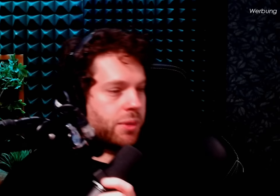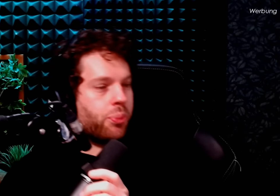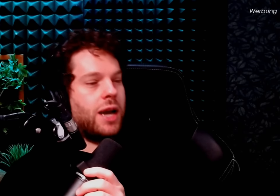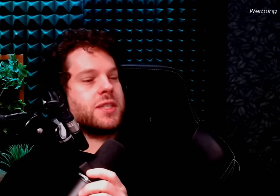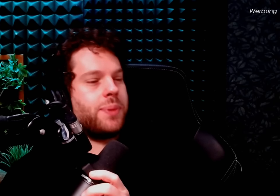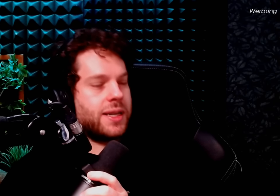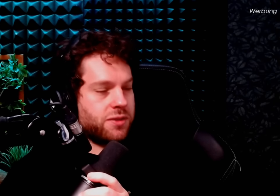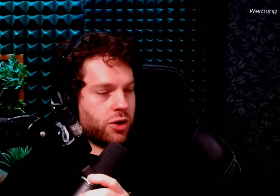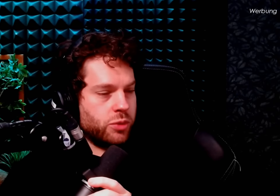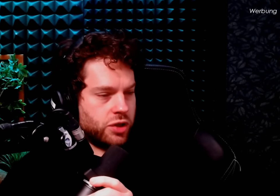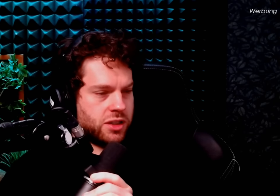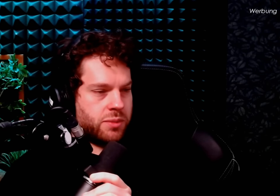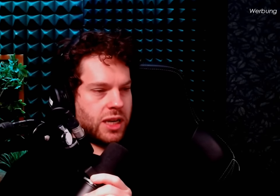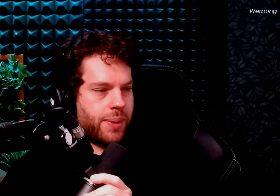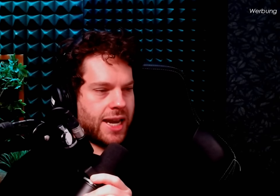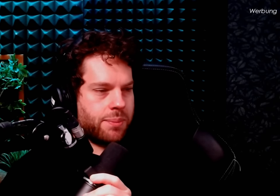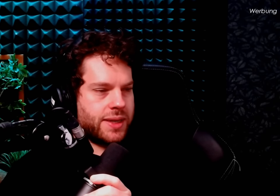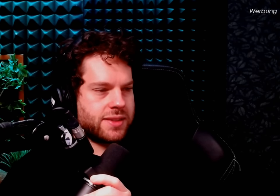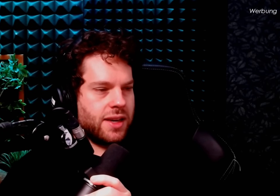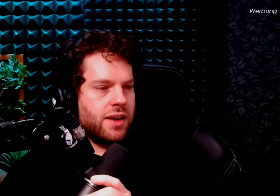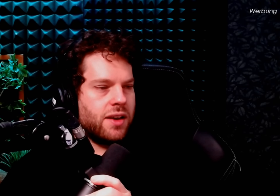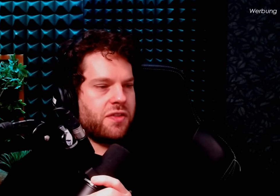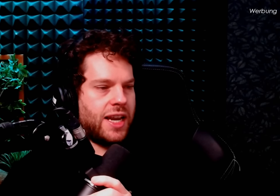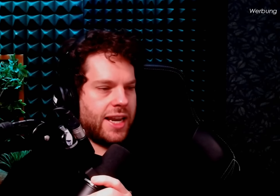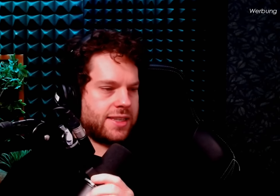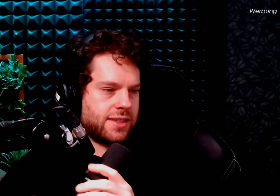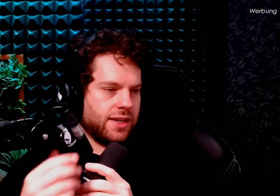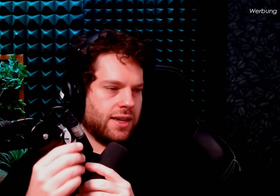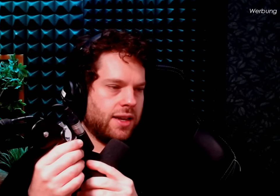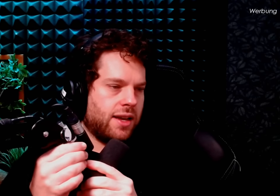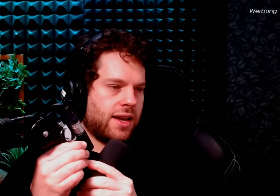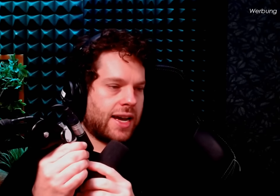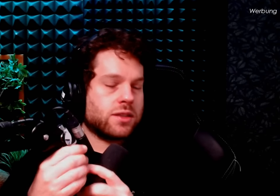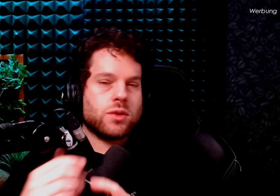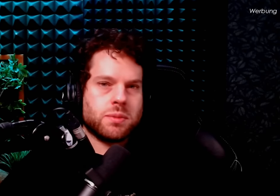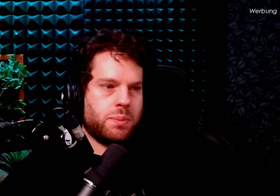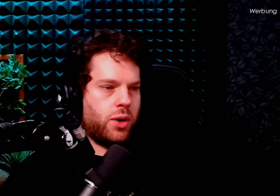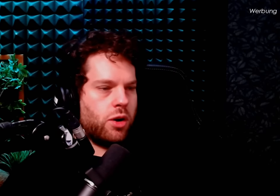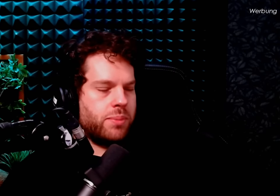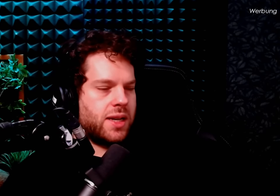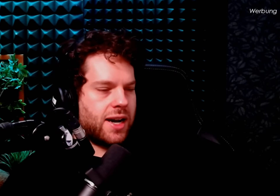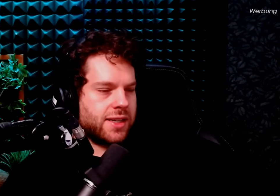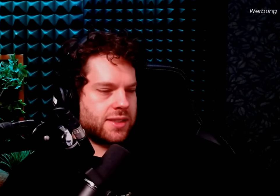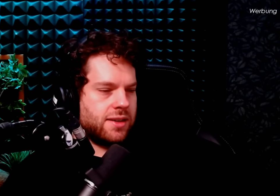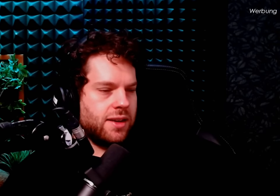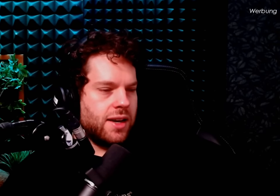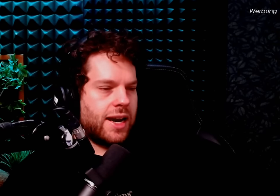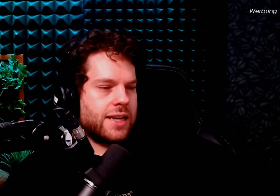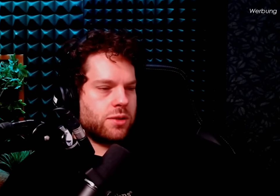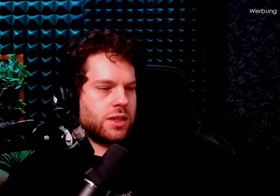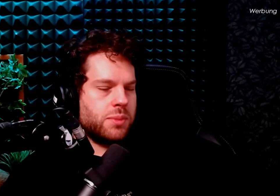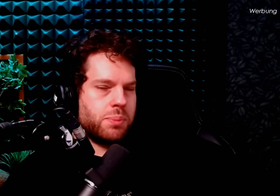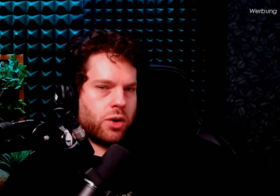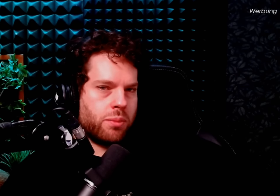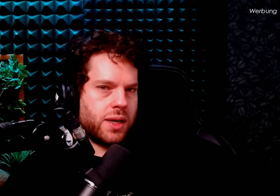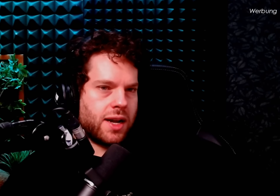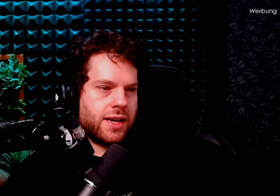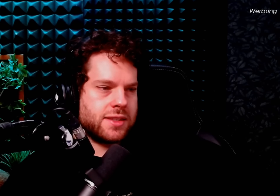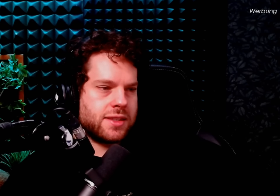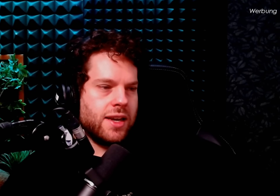mit Prime Sub. Herzlich willkommen, schön, dass du mit dabei bist. Felix, hast du das mitbekommen mit Carsten? Hast du das mitbekommen mit Carsten,